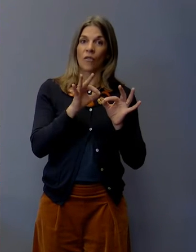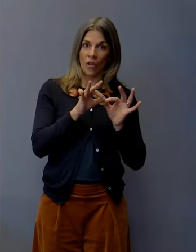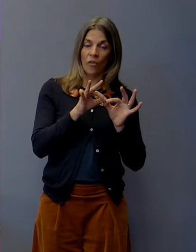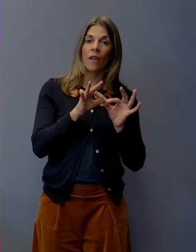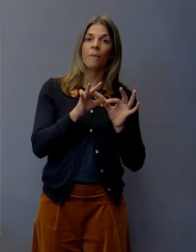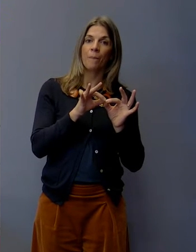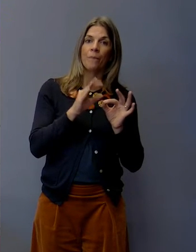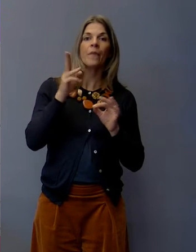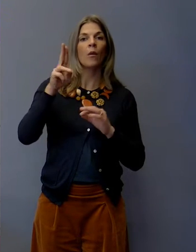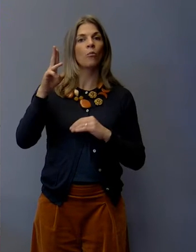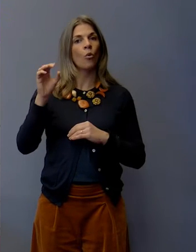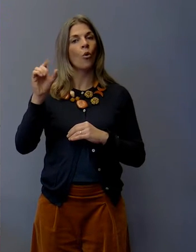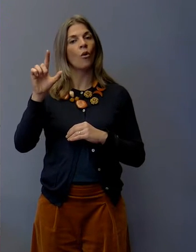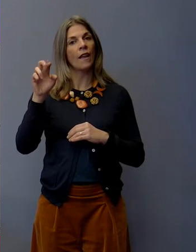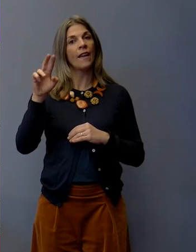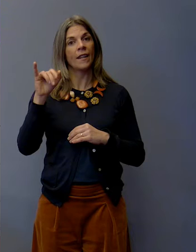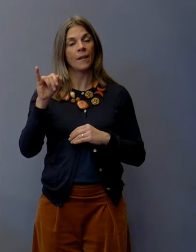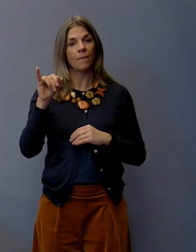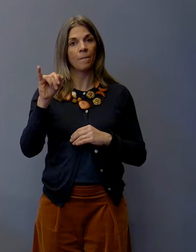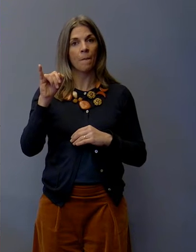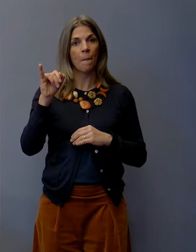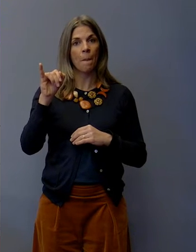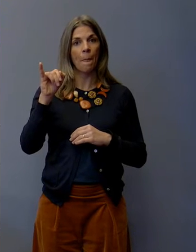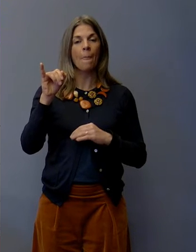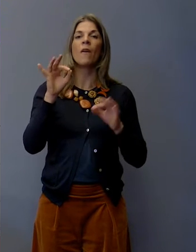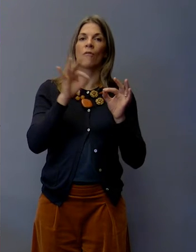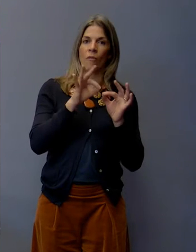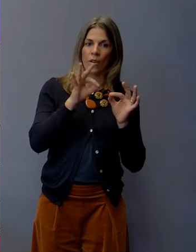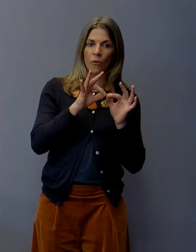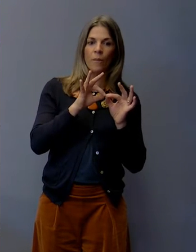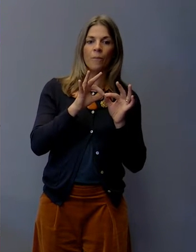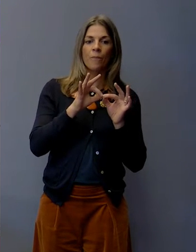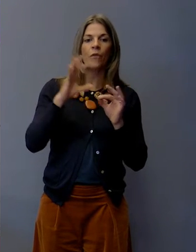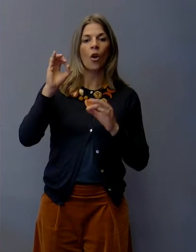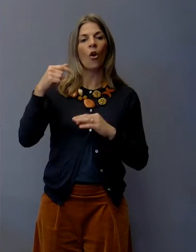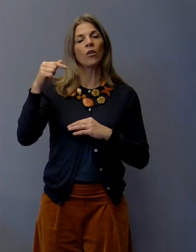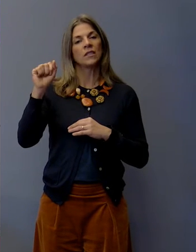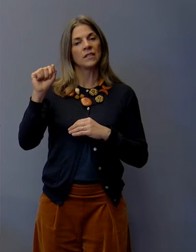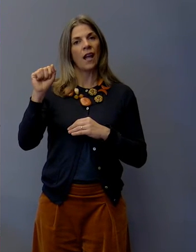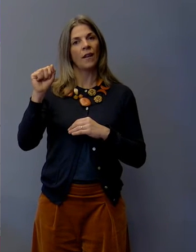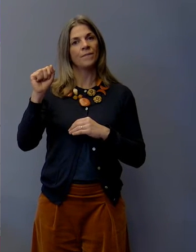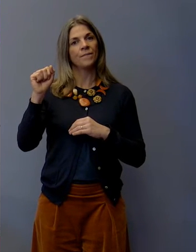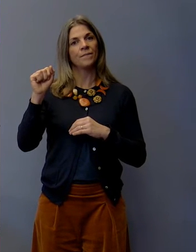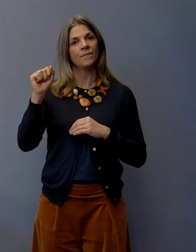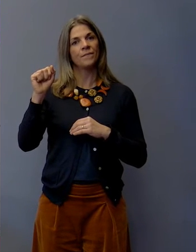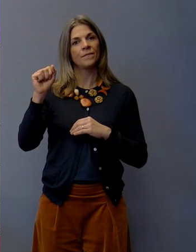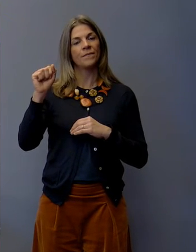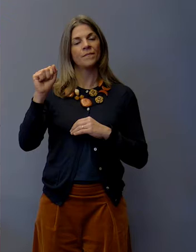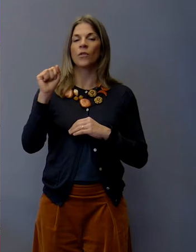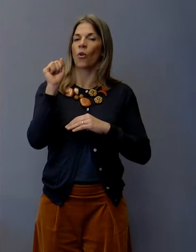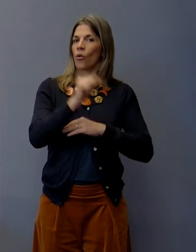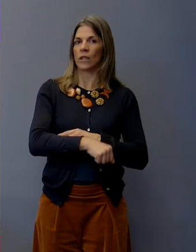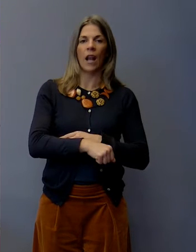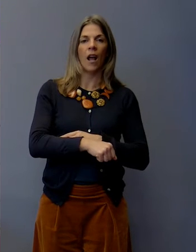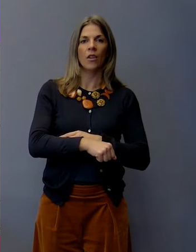consigliere bruccoleri pecore consigliere costa contrario